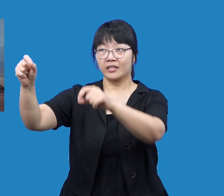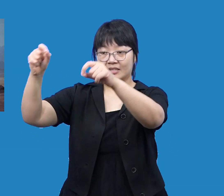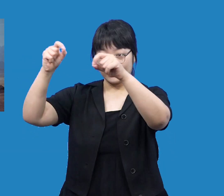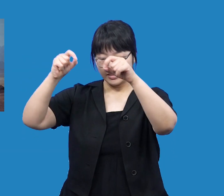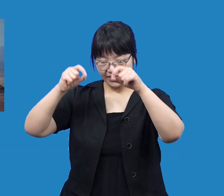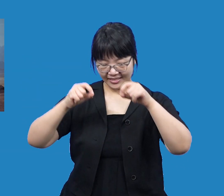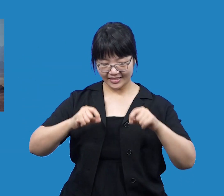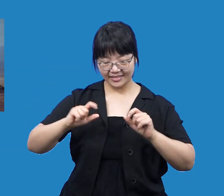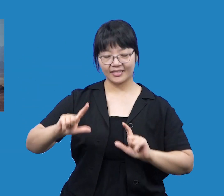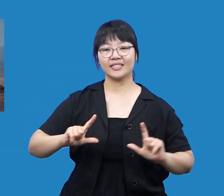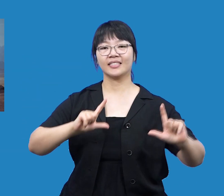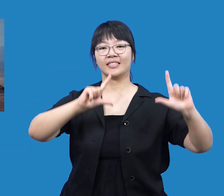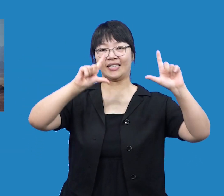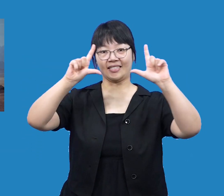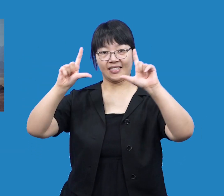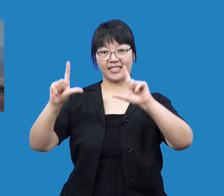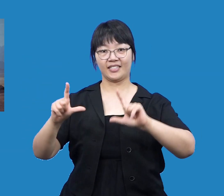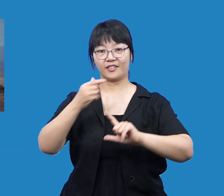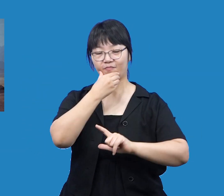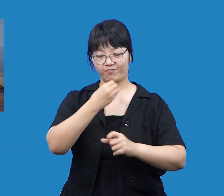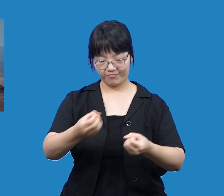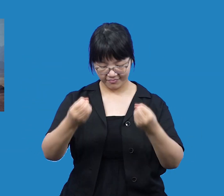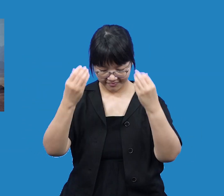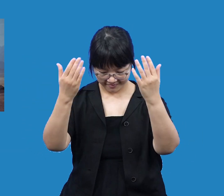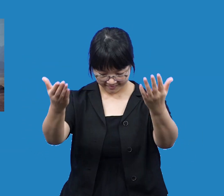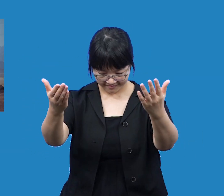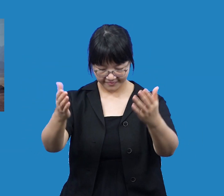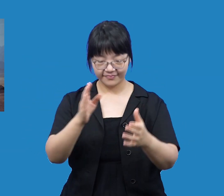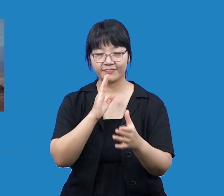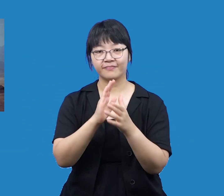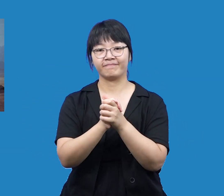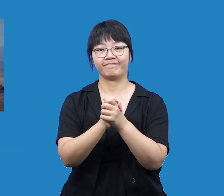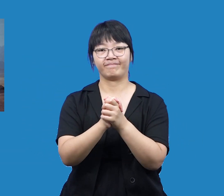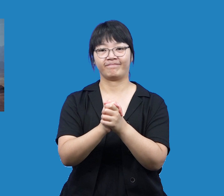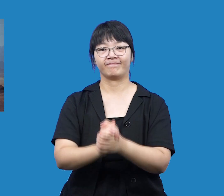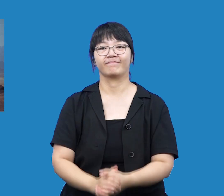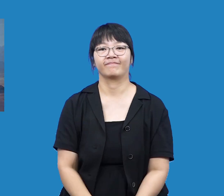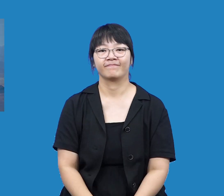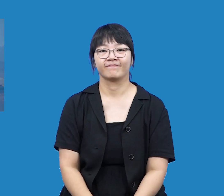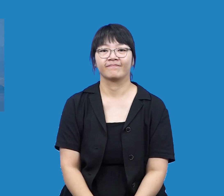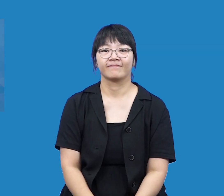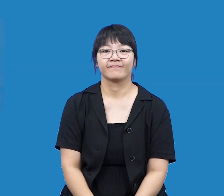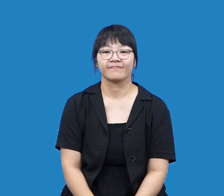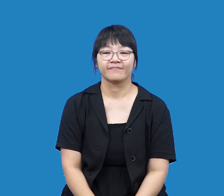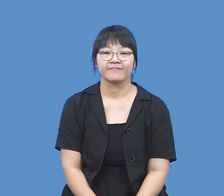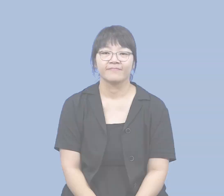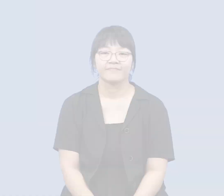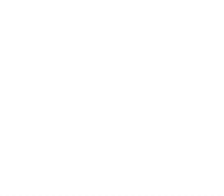되시기를 주님의 이름으로 축복합니다. 아멘. 기도하시겠습니다.